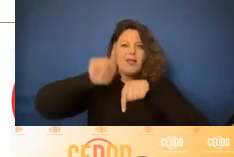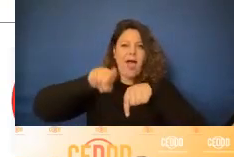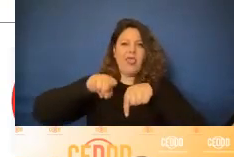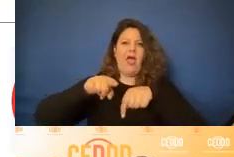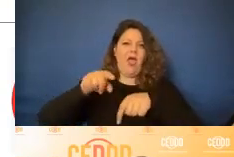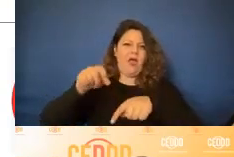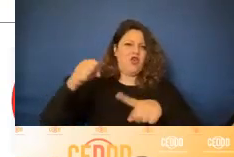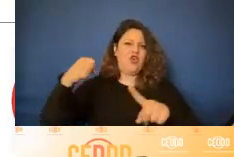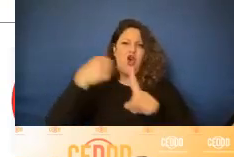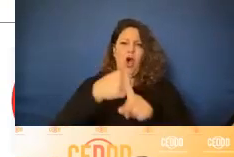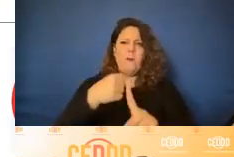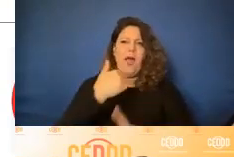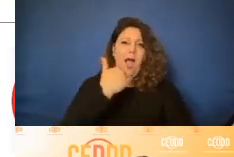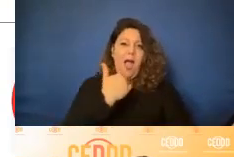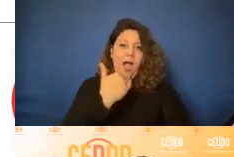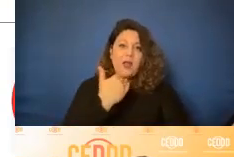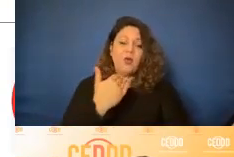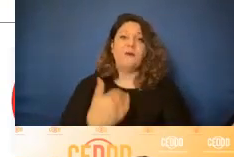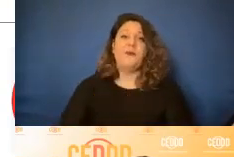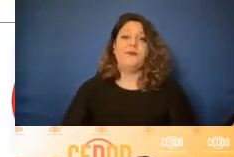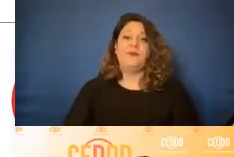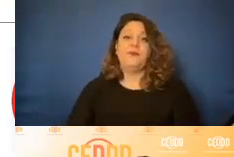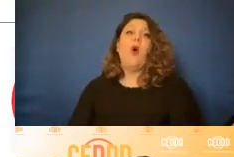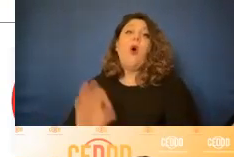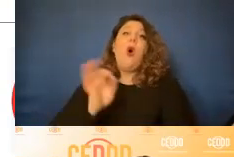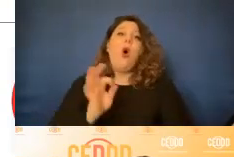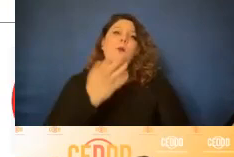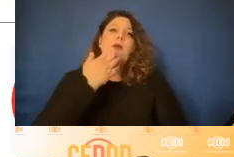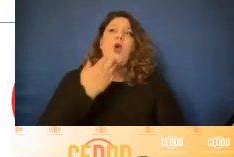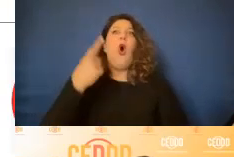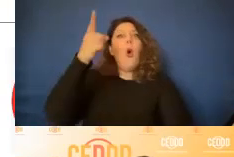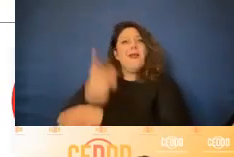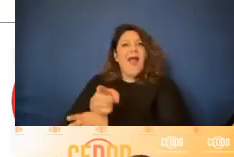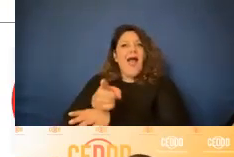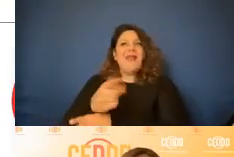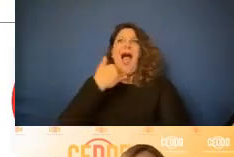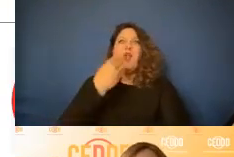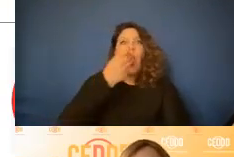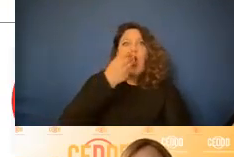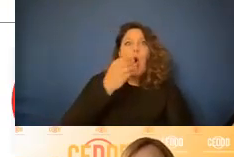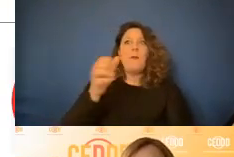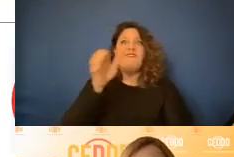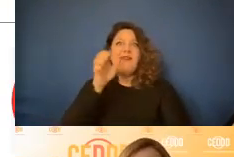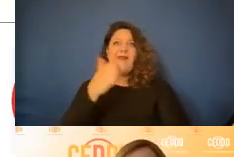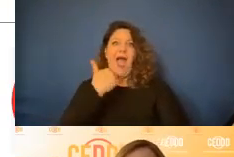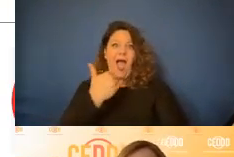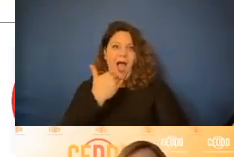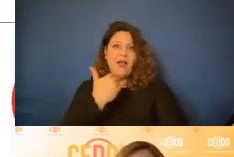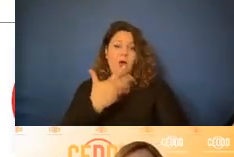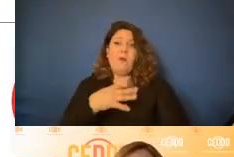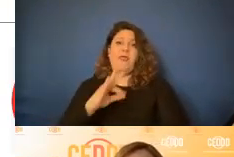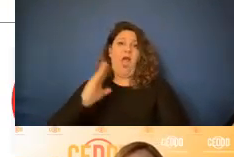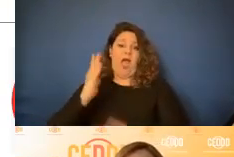golpes, incluso en algún momento obligarle a que coman o beban algún producto o que sea inadecuado para su